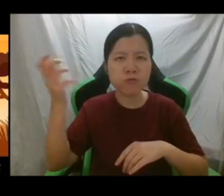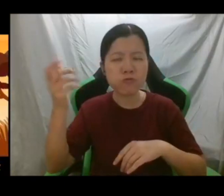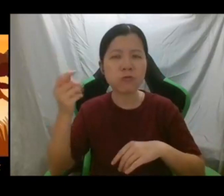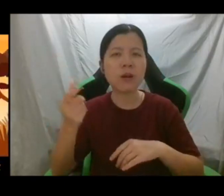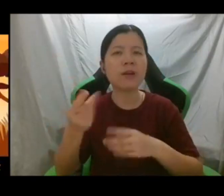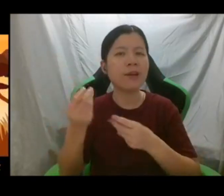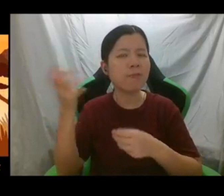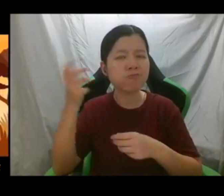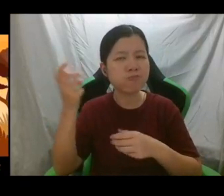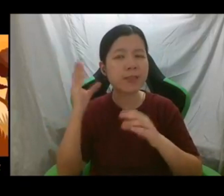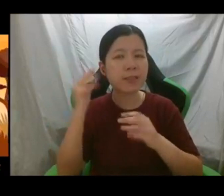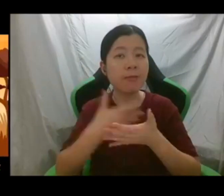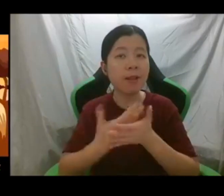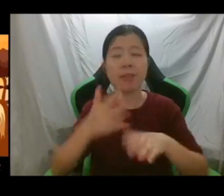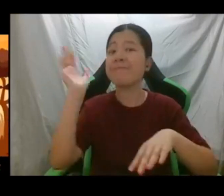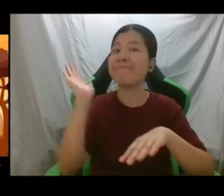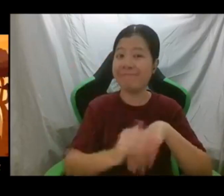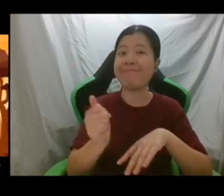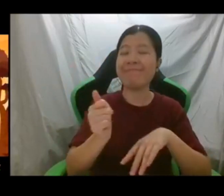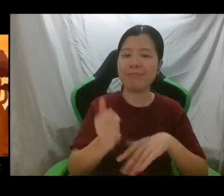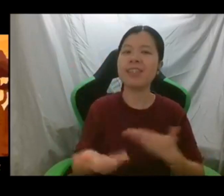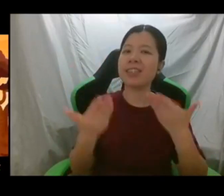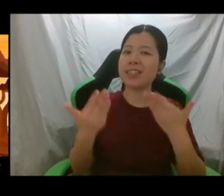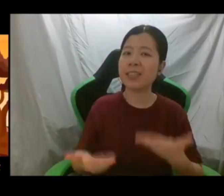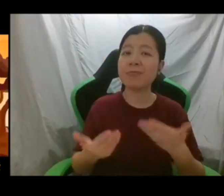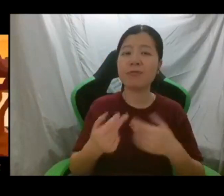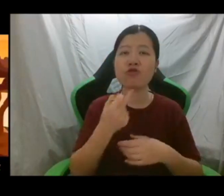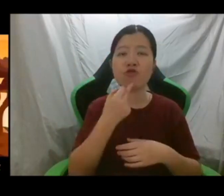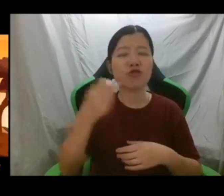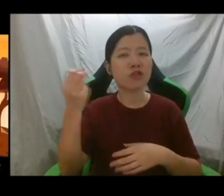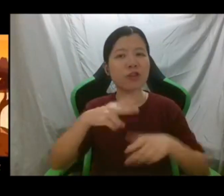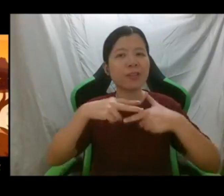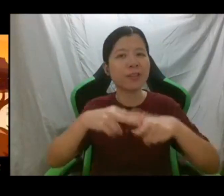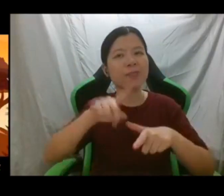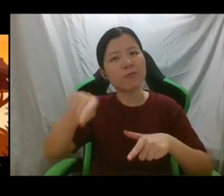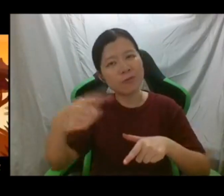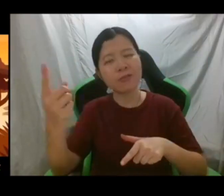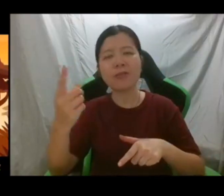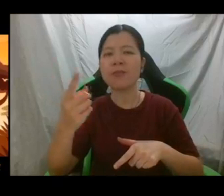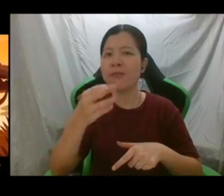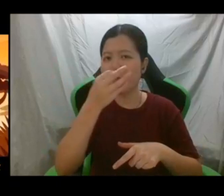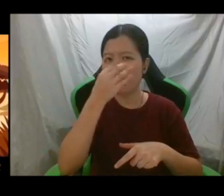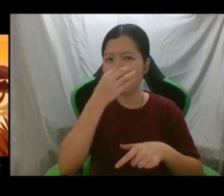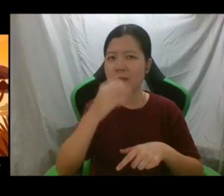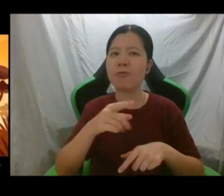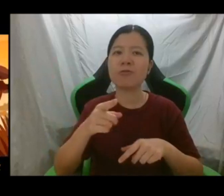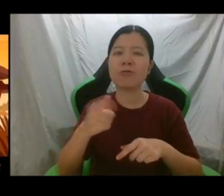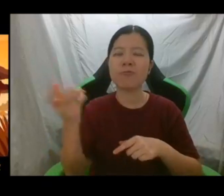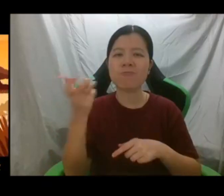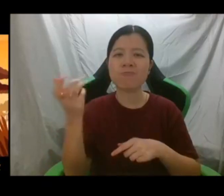叻㗎。今日就等我同大家介紹另一件來自非洲嘅敲擊樂器